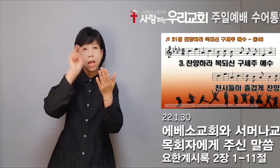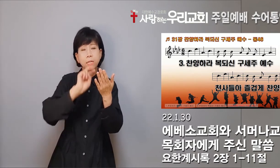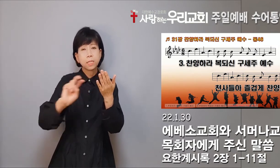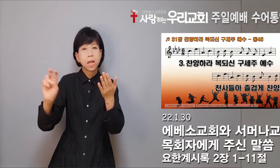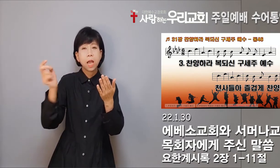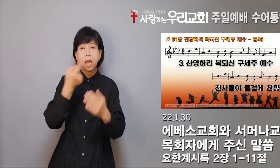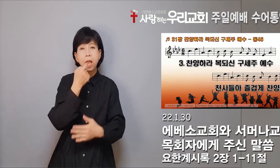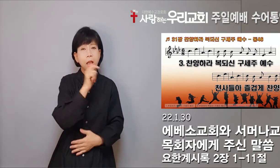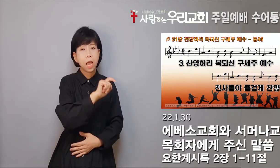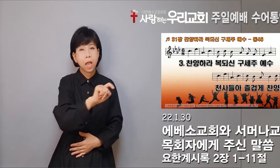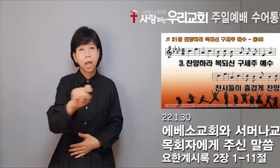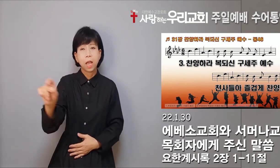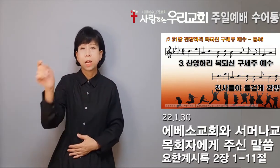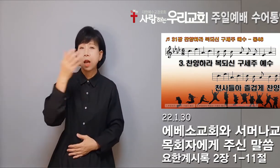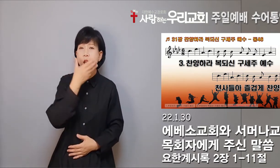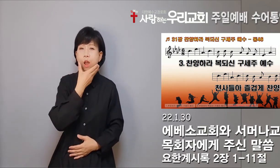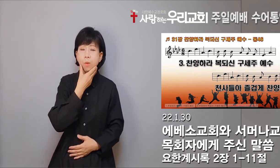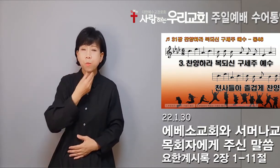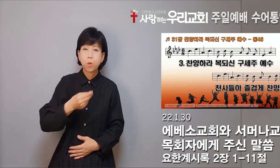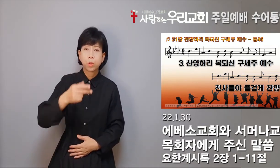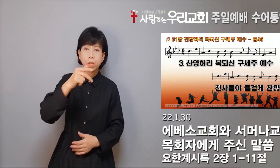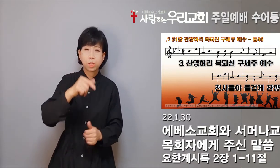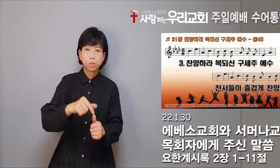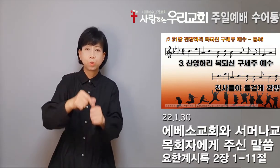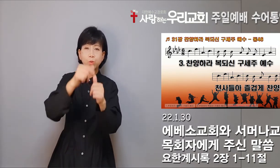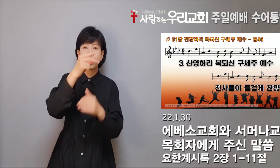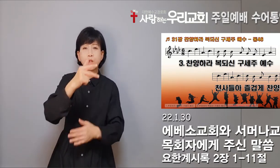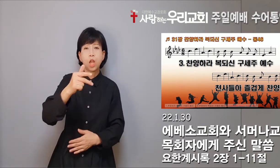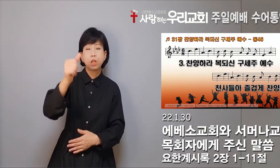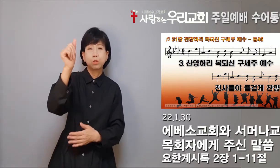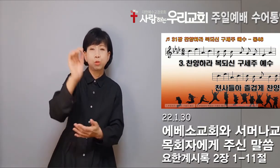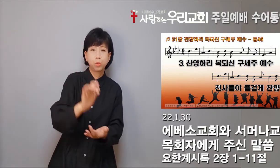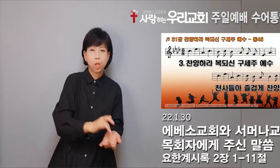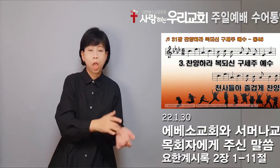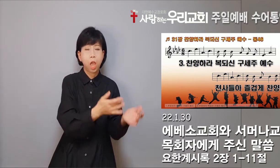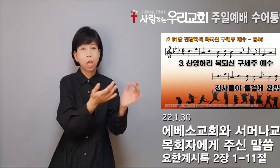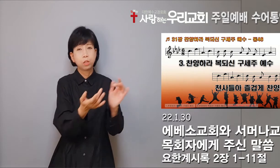찬양하라 복되신 구세주 예수